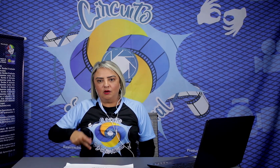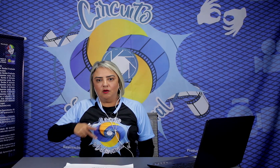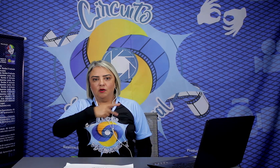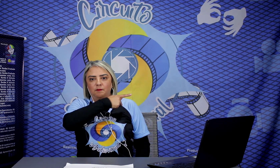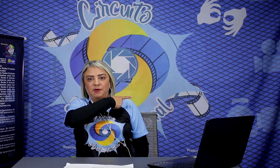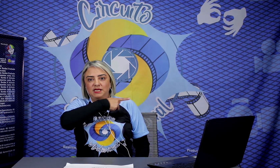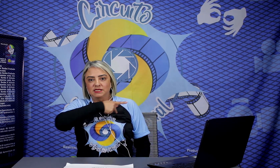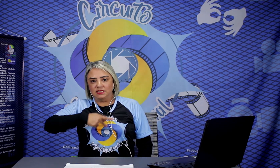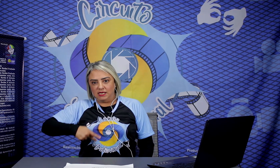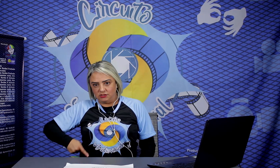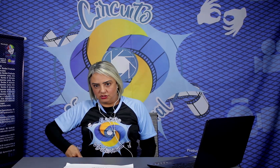Ó, presidente,